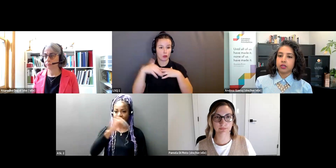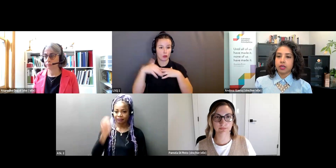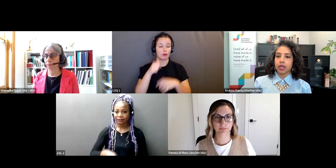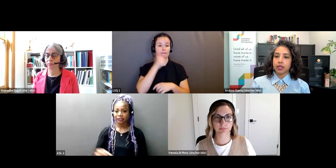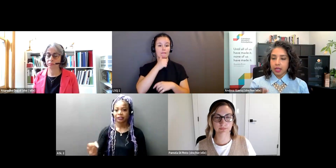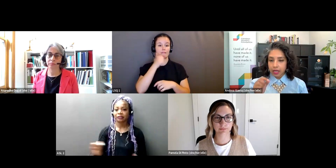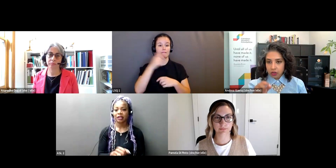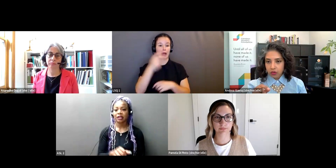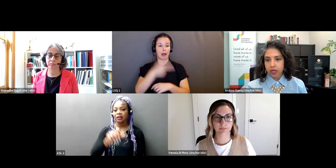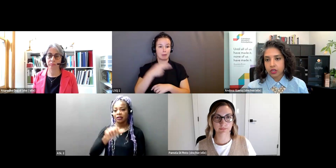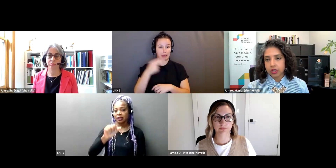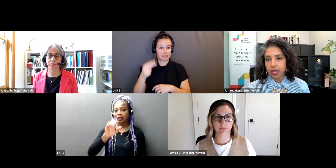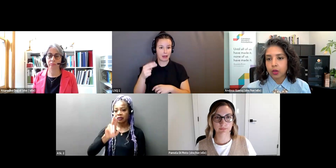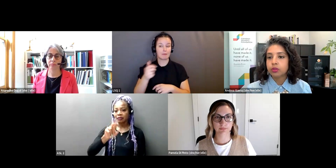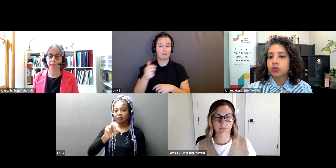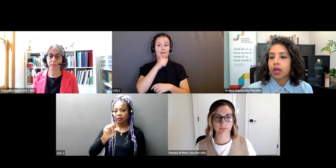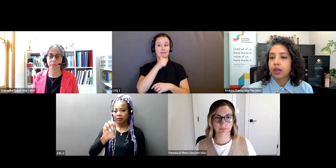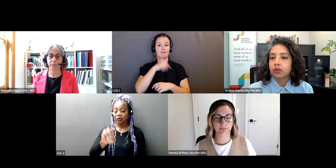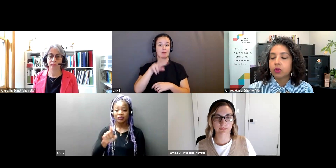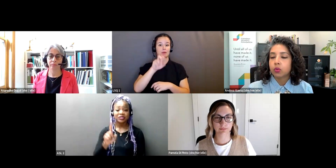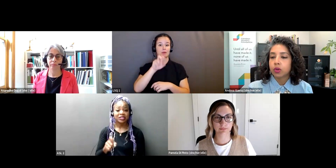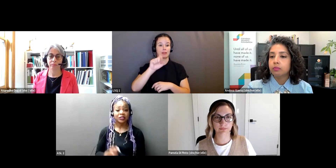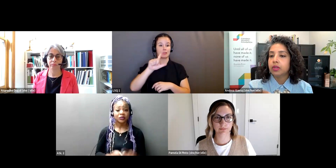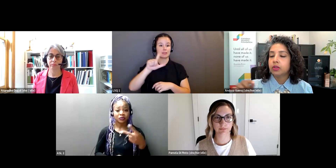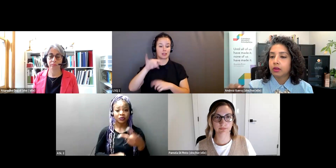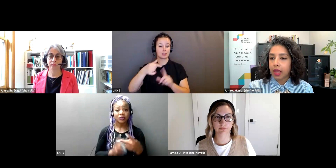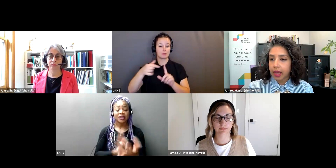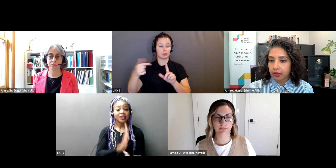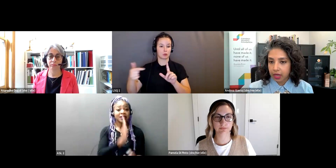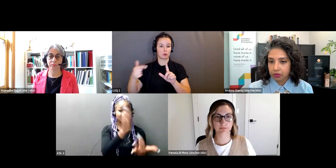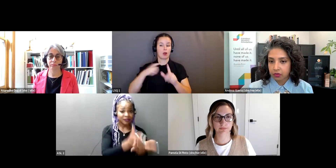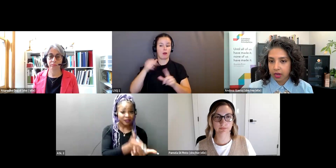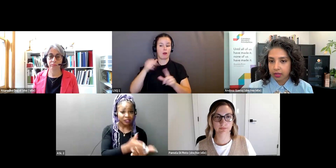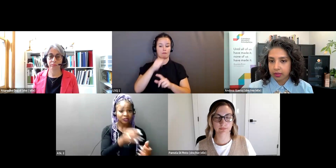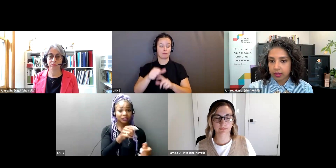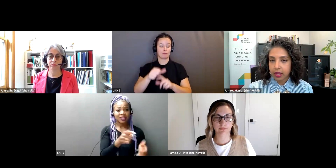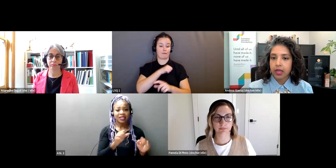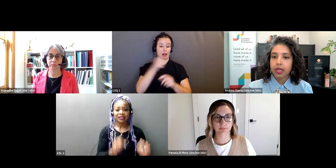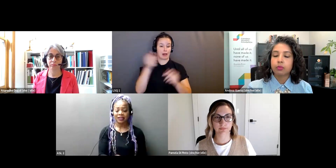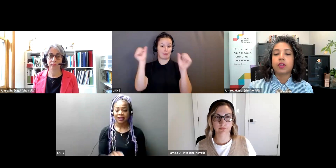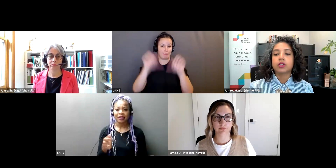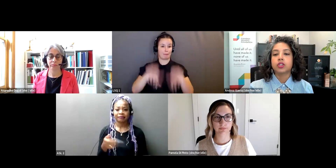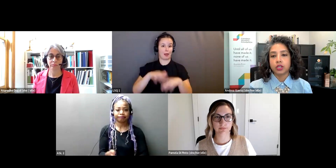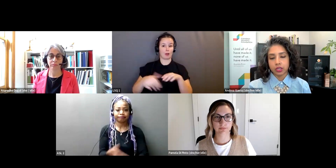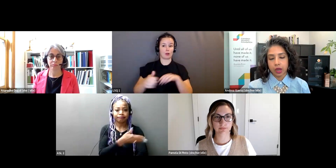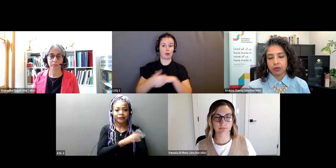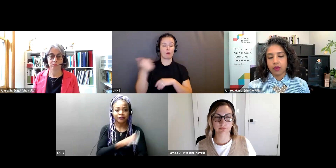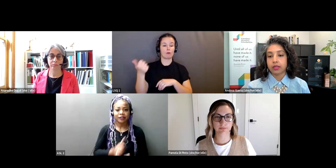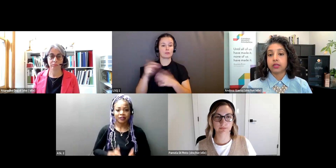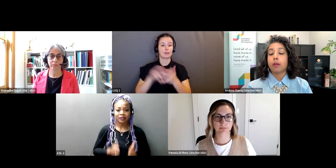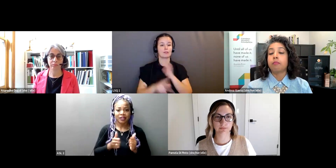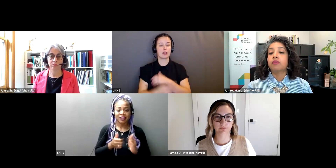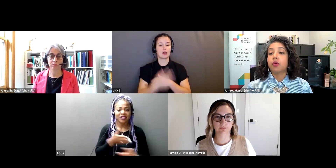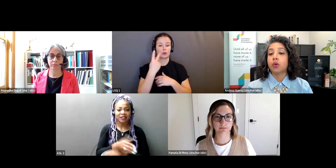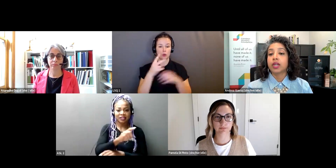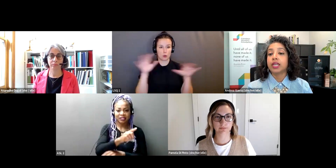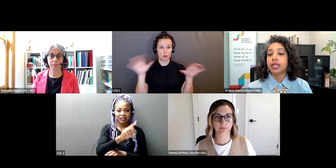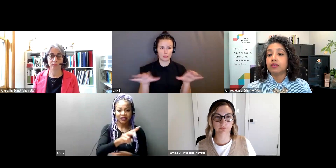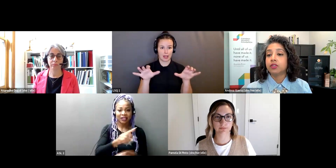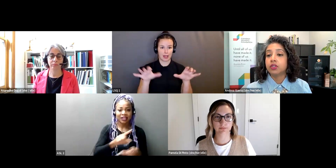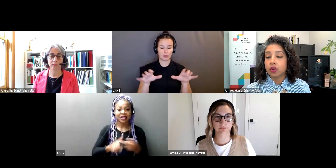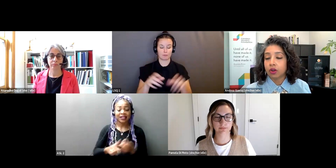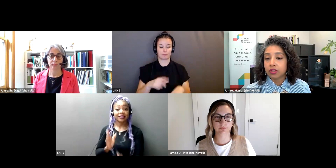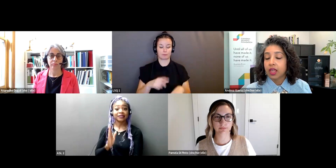2SLGBTQIA+, sont confrontées à des taux de violence très élevés. Nous avons besoin de 2 types d'actions aujourd'hui. L'intervention